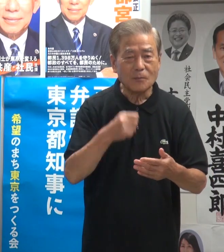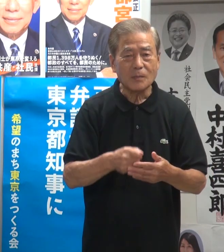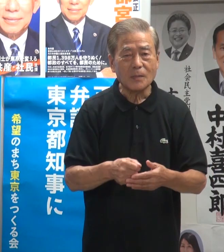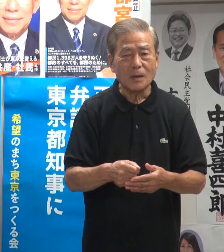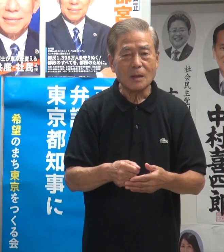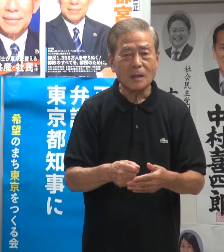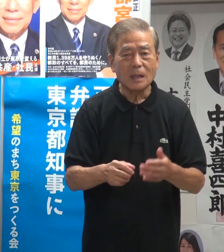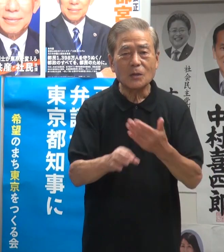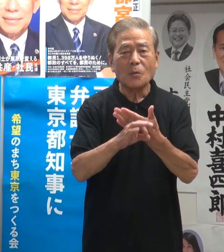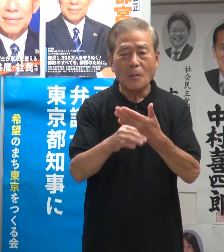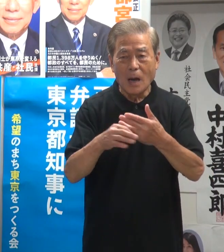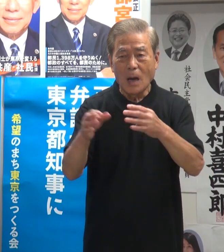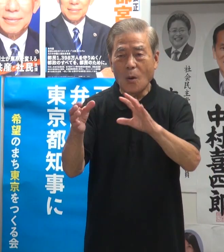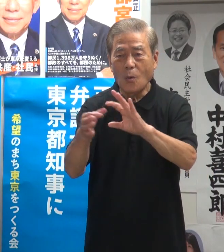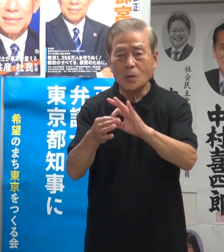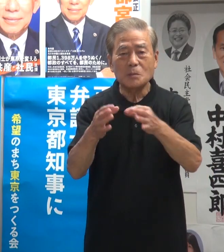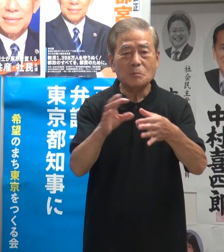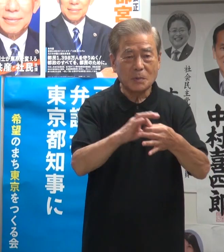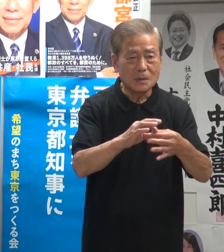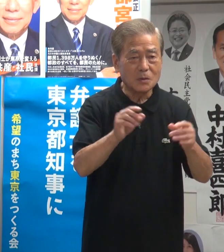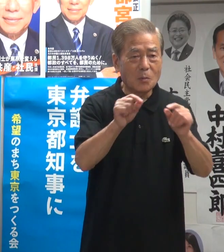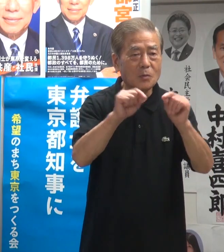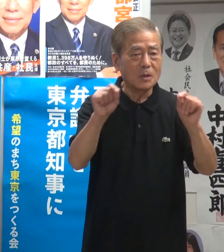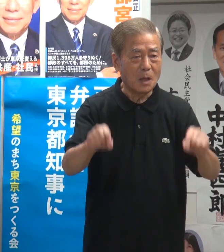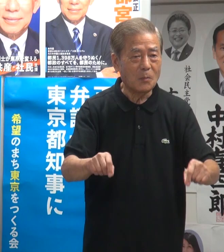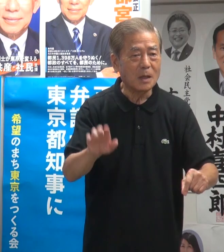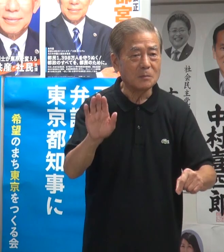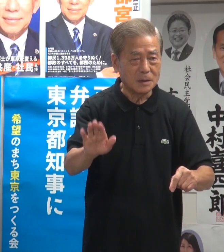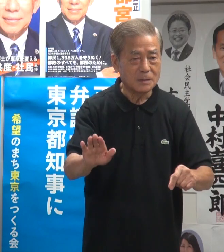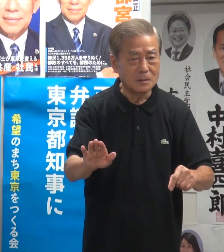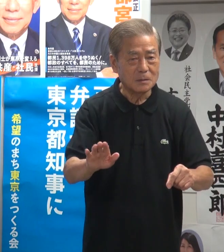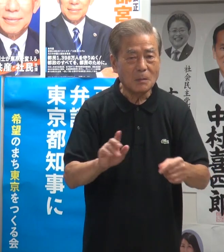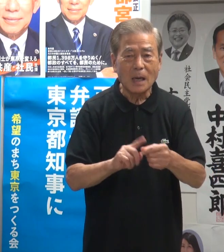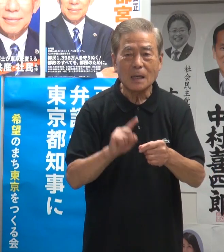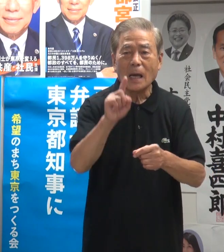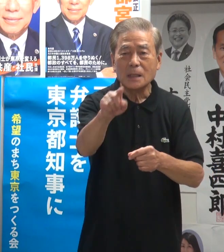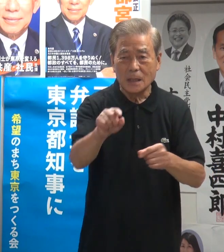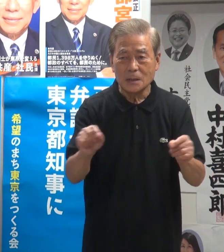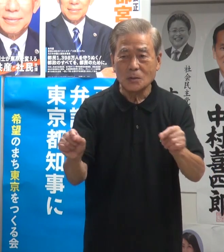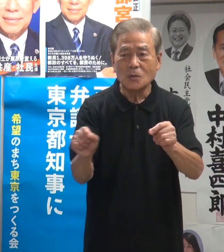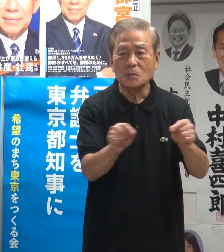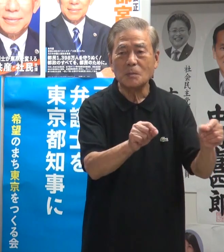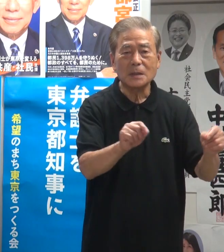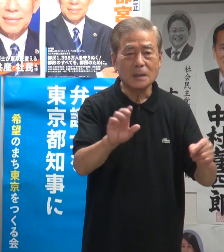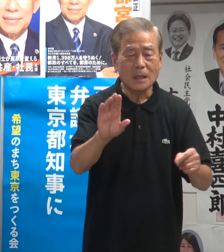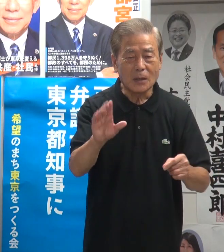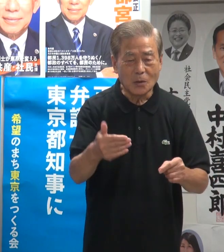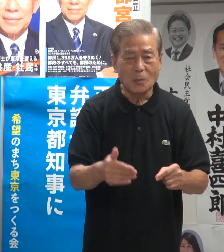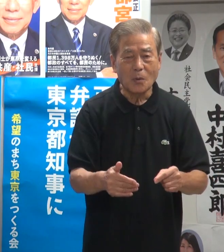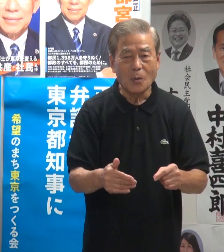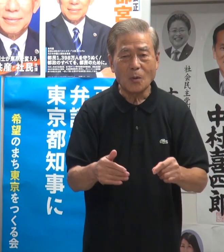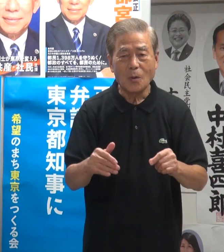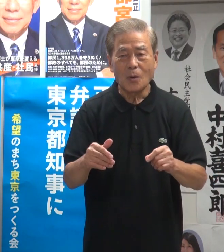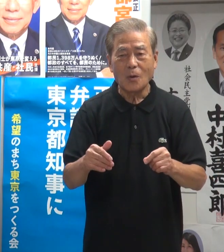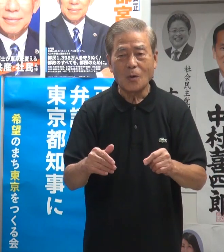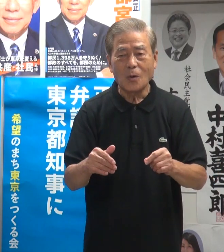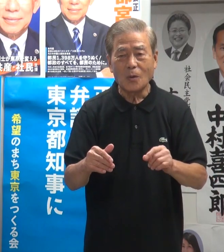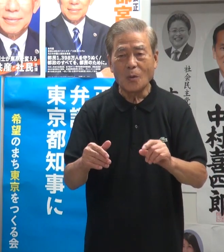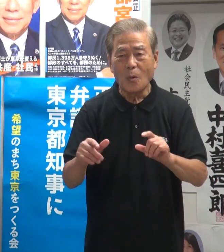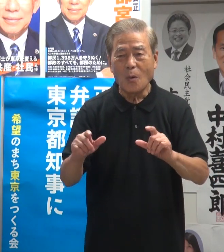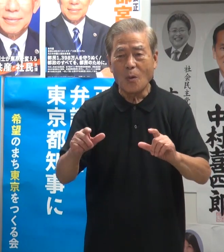オリンピックの対応なんかもそういう問題があって、中途半端な簡素化とかいうことではなくて、ちゃんとやっぱ